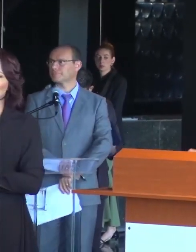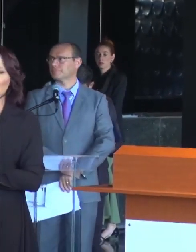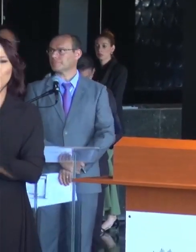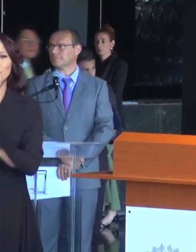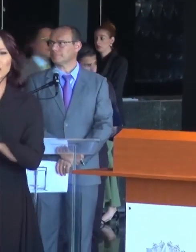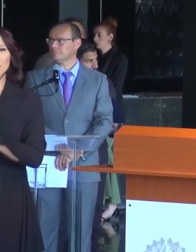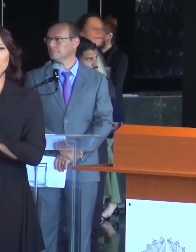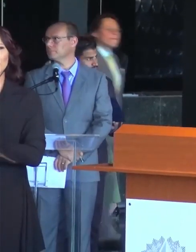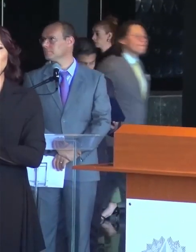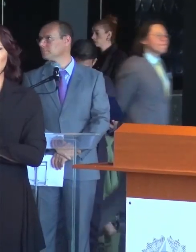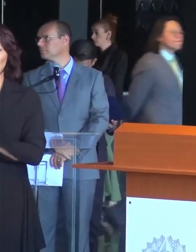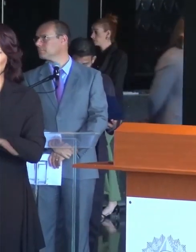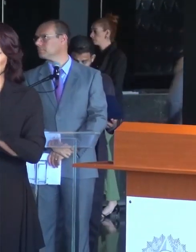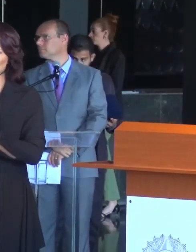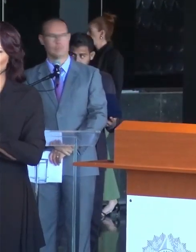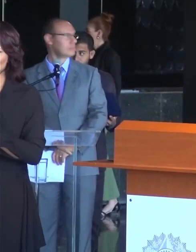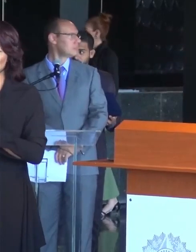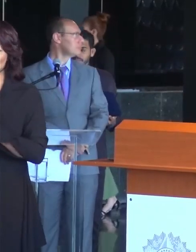de tristeza,